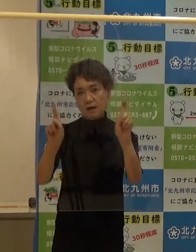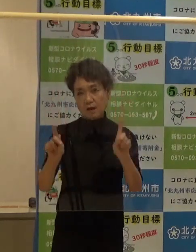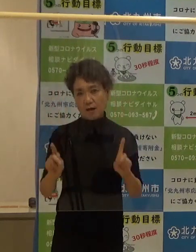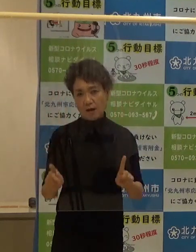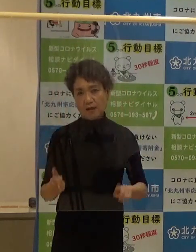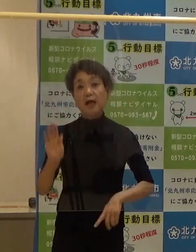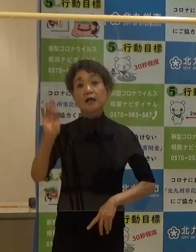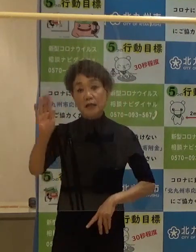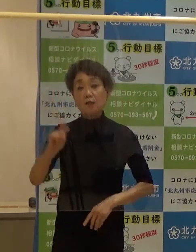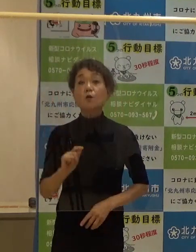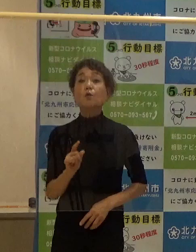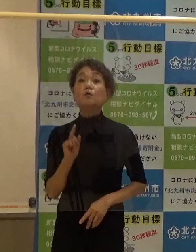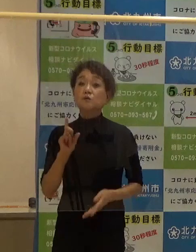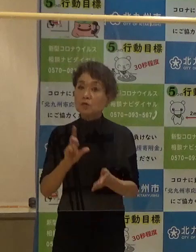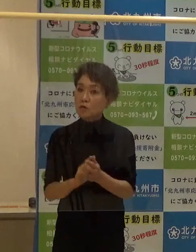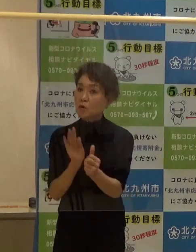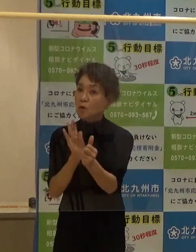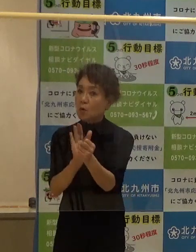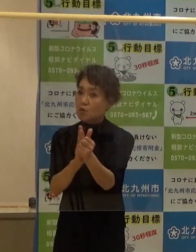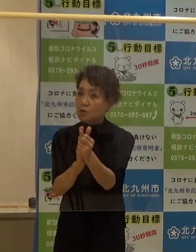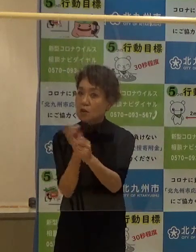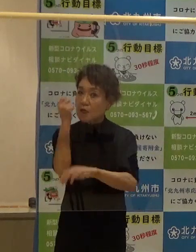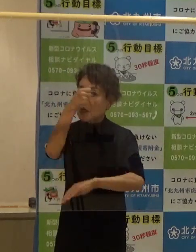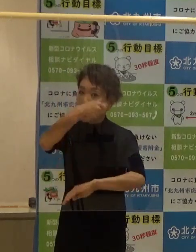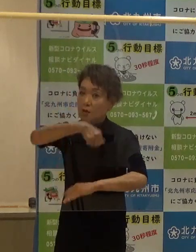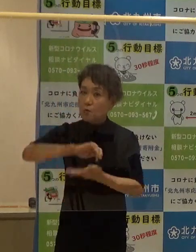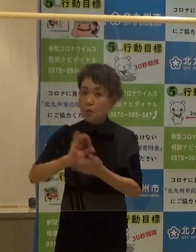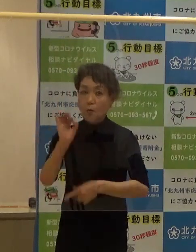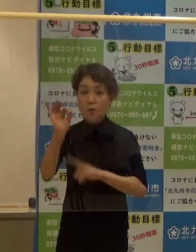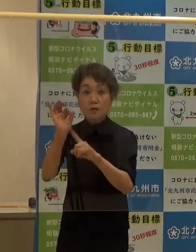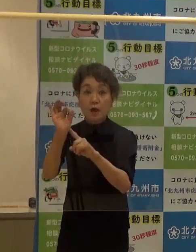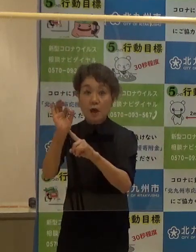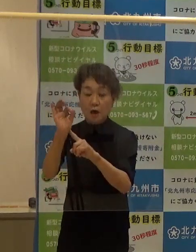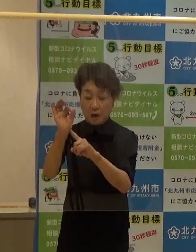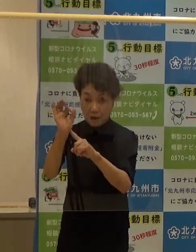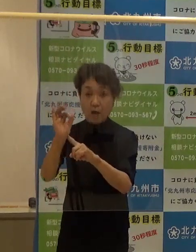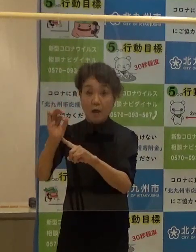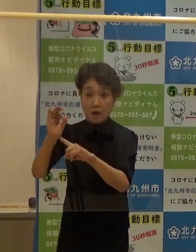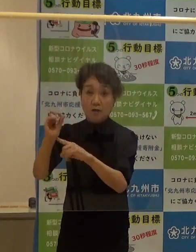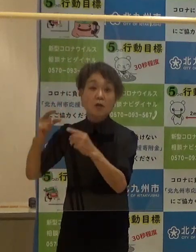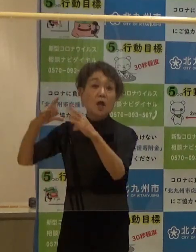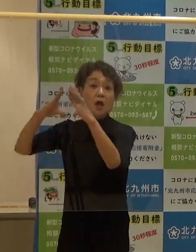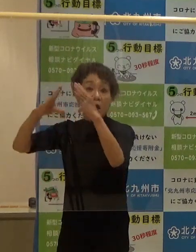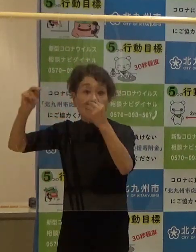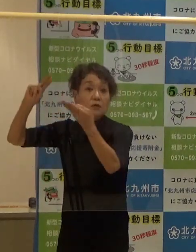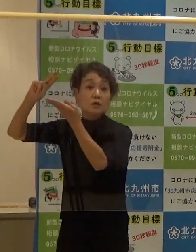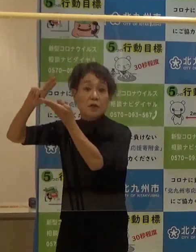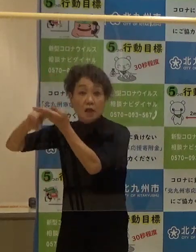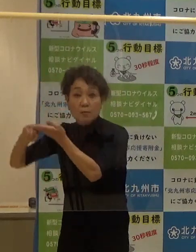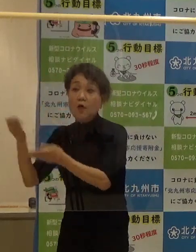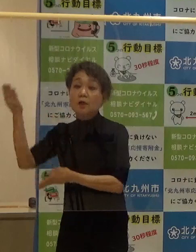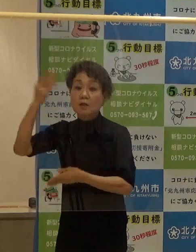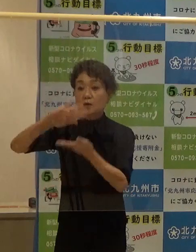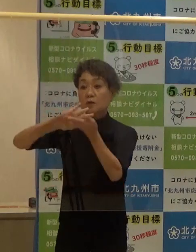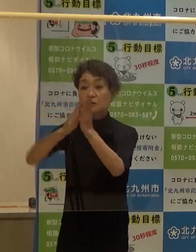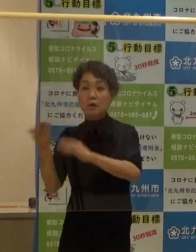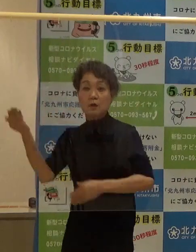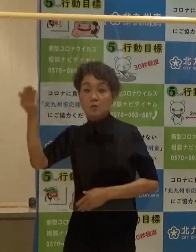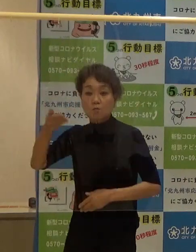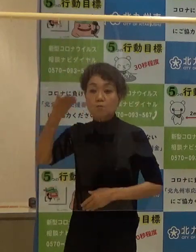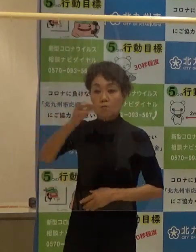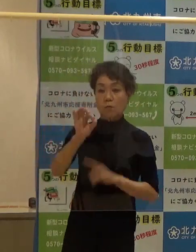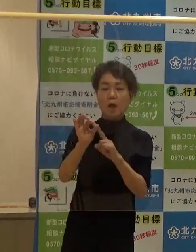のですね、助成の予算というのは国会で決まって県の方に送られているんですね。まあ、そういうふうに物の例